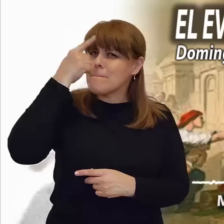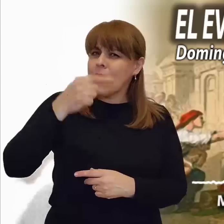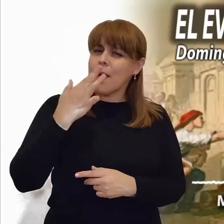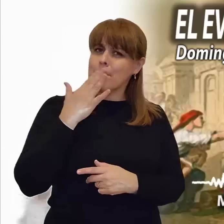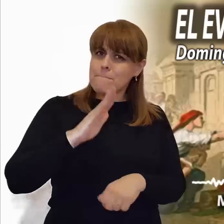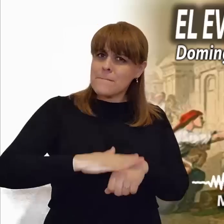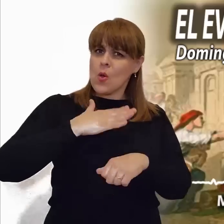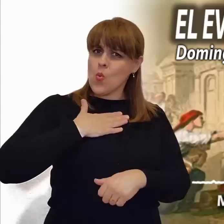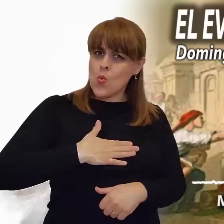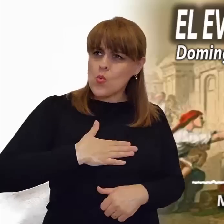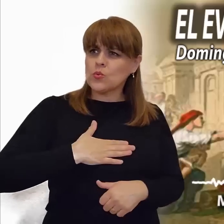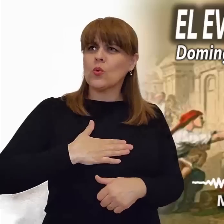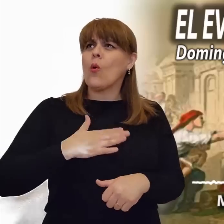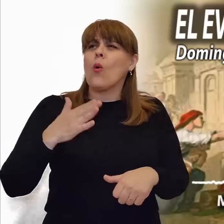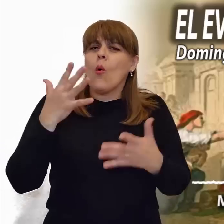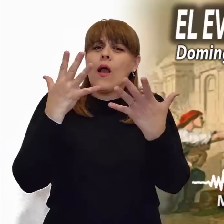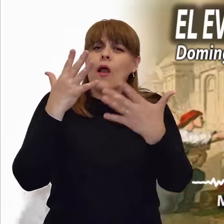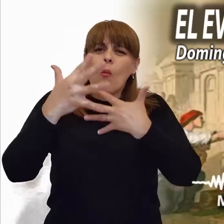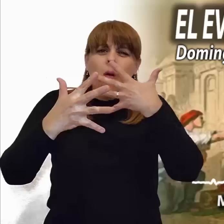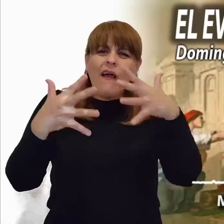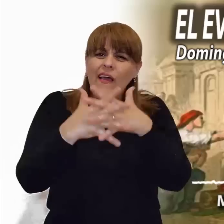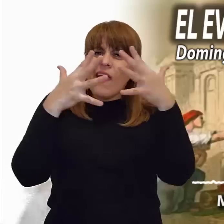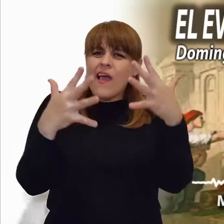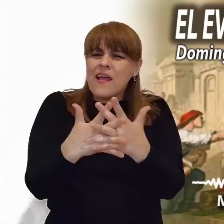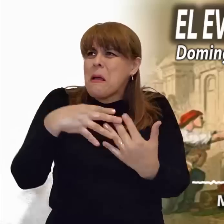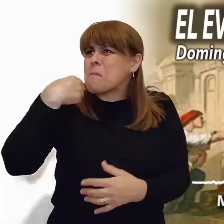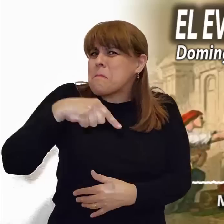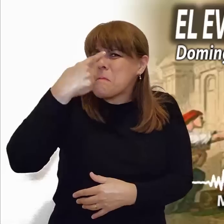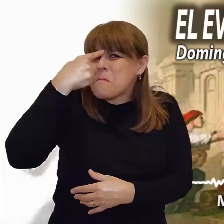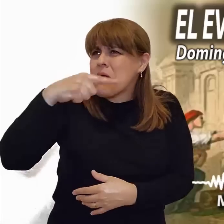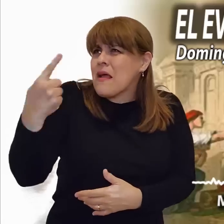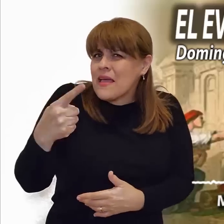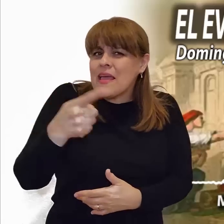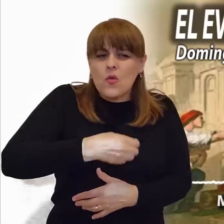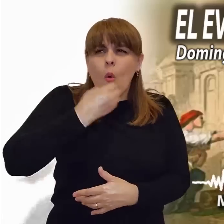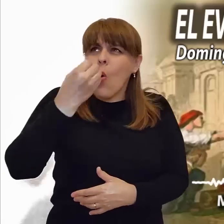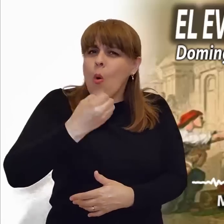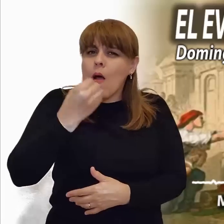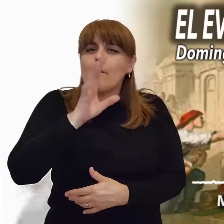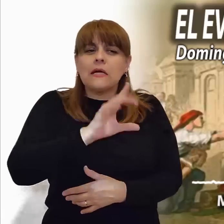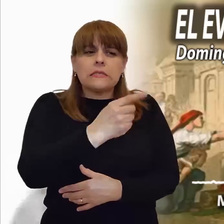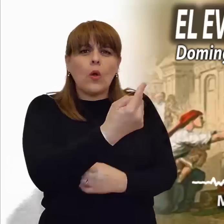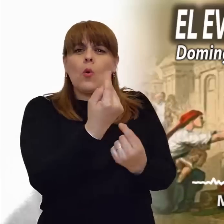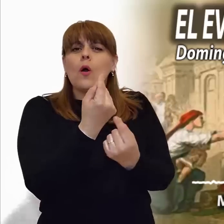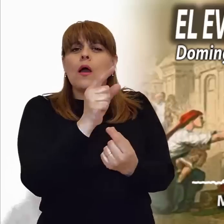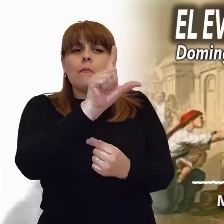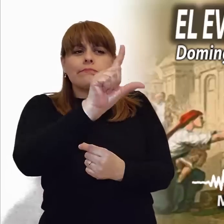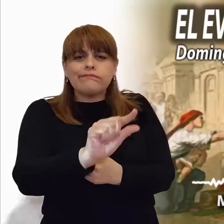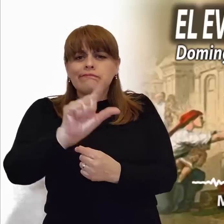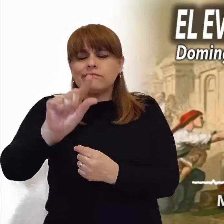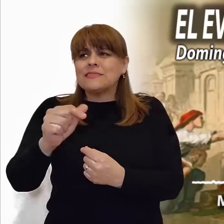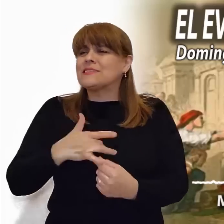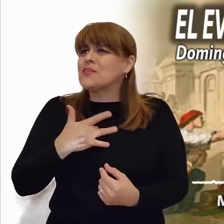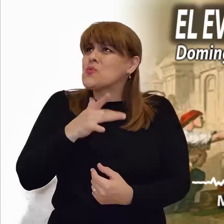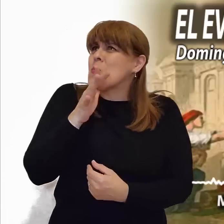y por una guerra sin sentido. Es el grito desesperado del pequeño y débil que se siente impotente y